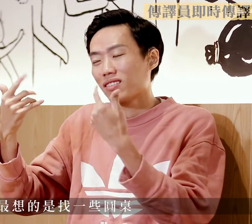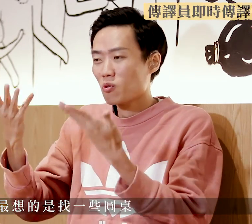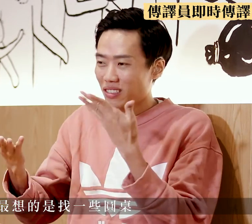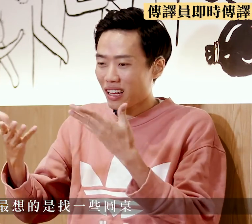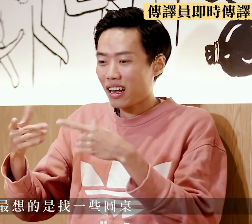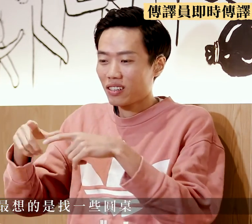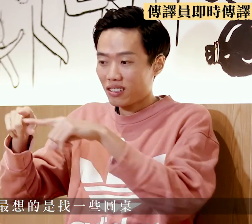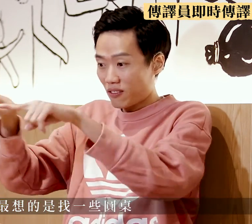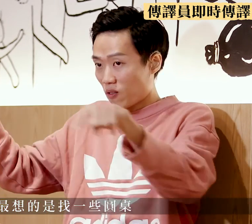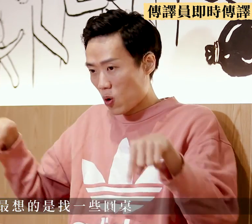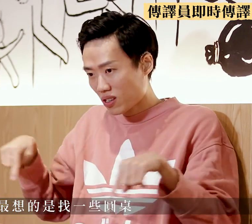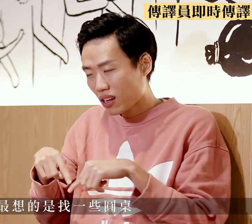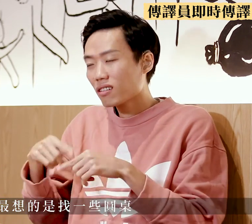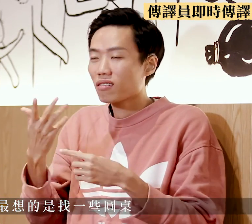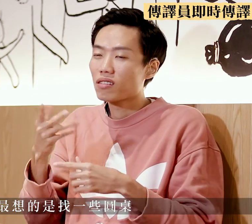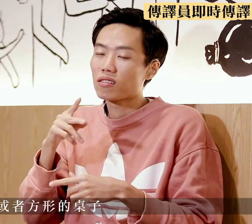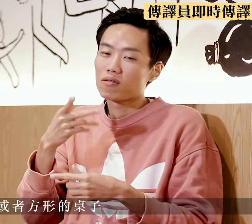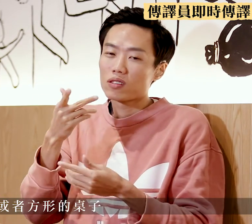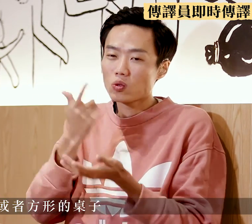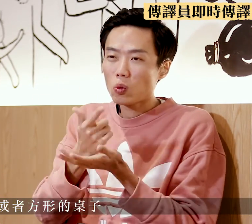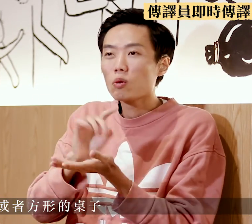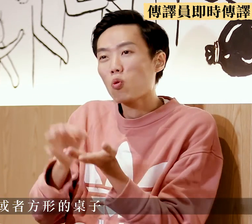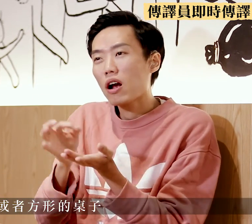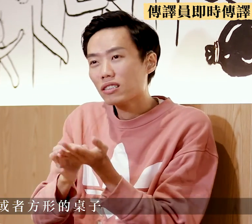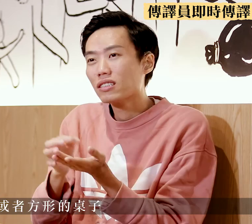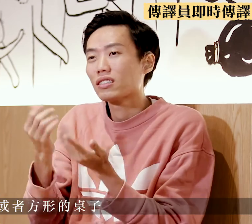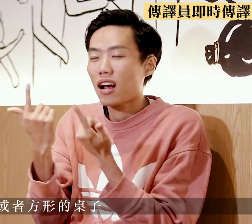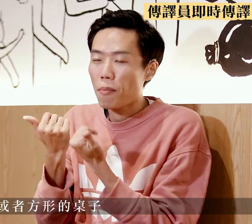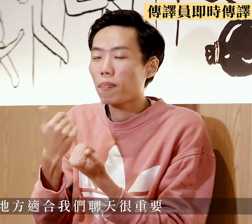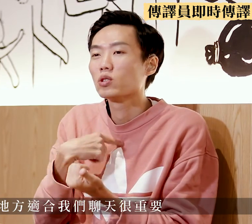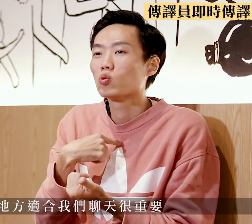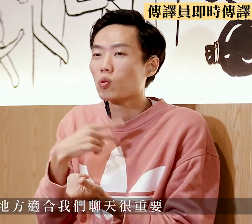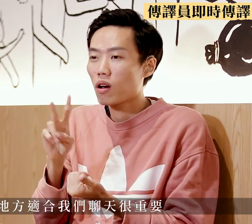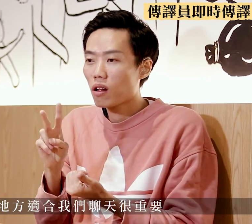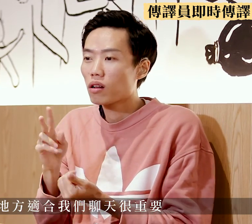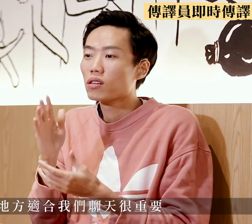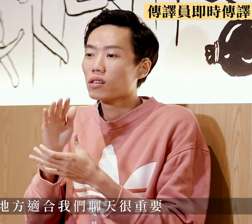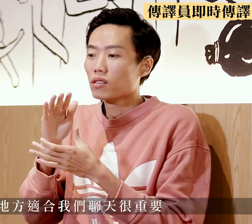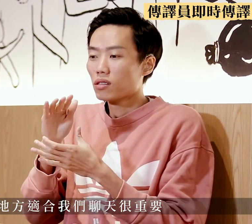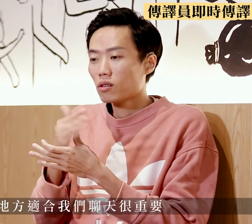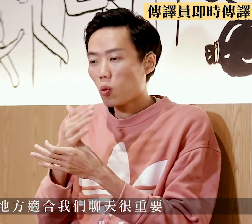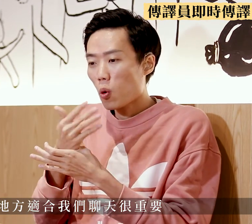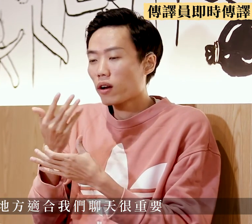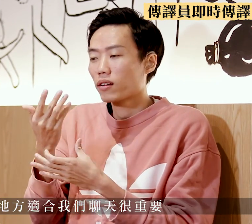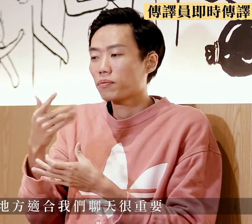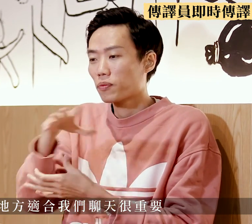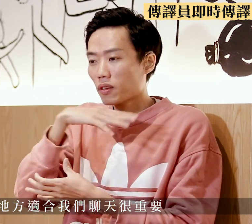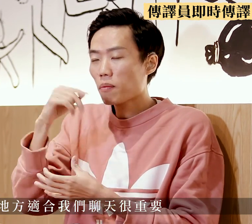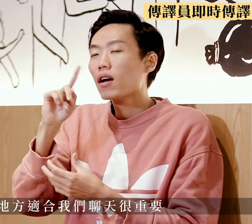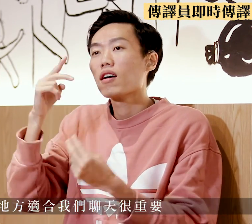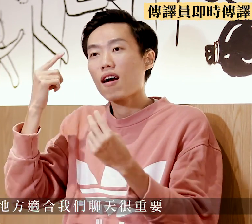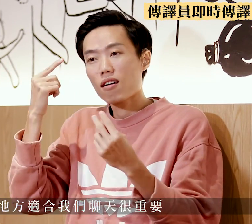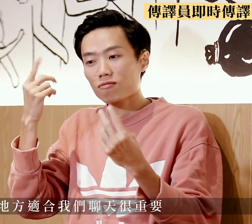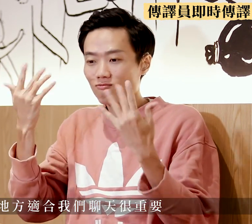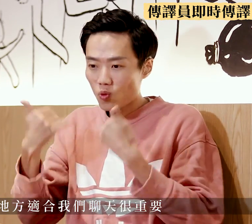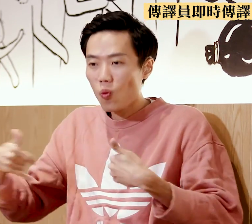咁佢哋最想嘅可能係揾啲圓台啊，或者方形嘅台嘅，咁因為一個地方啱佢哋